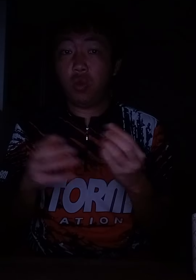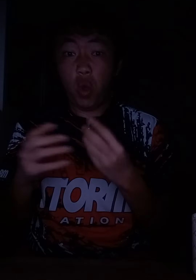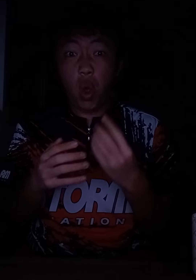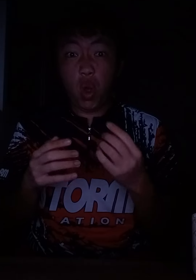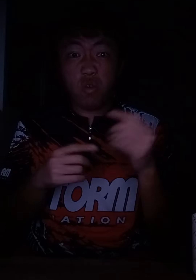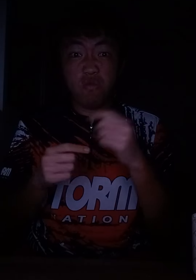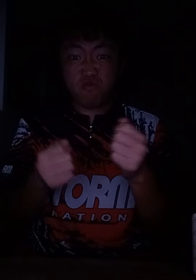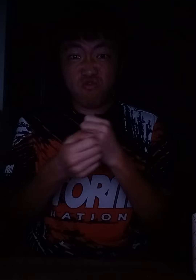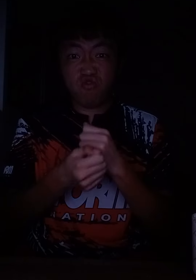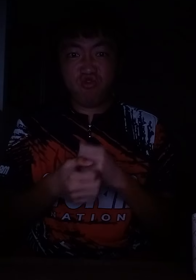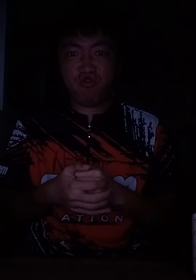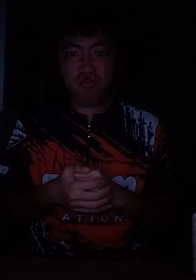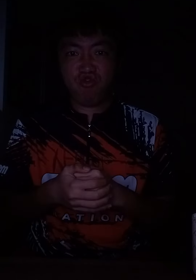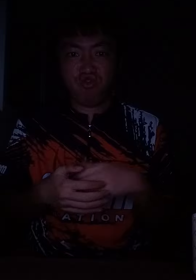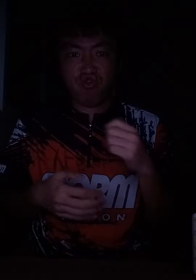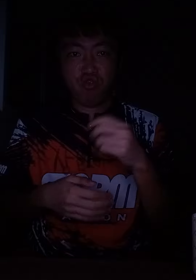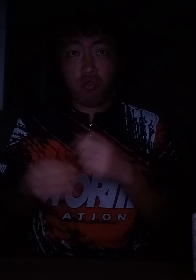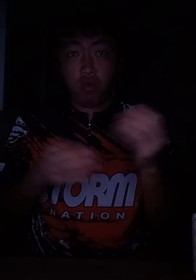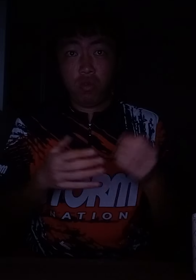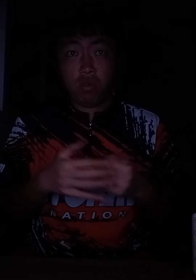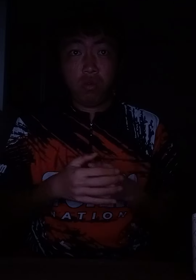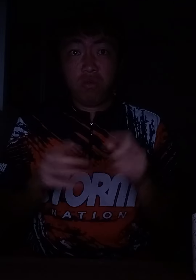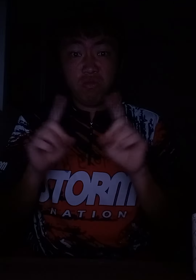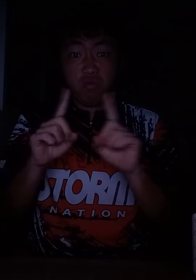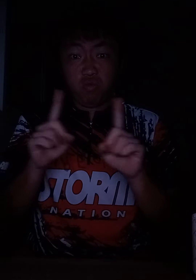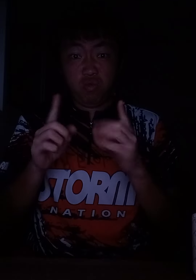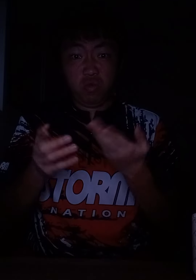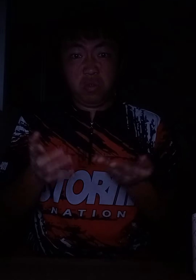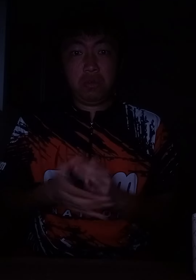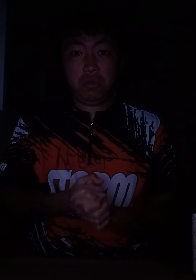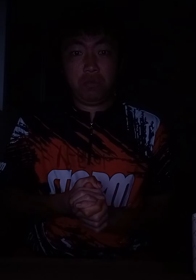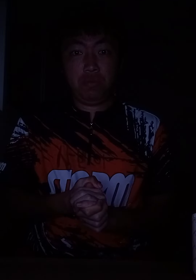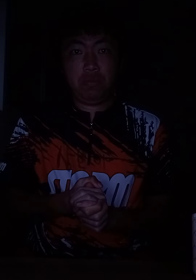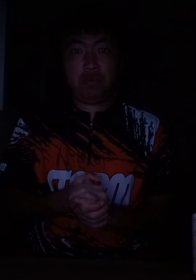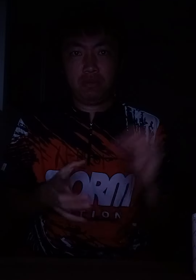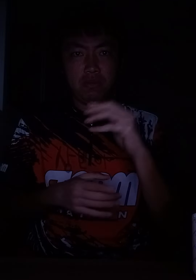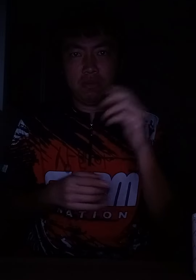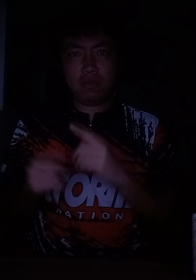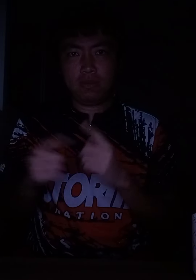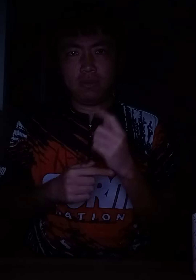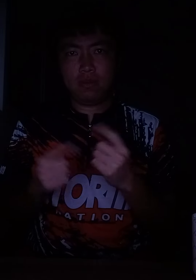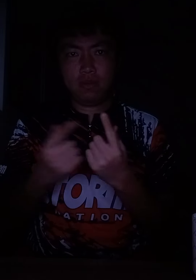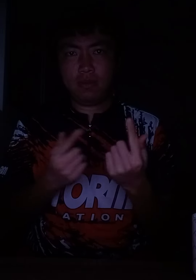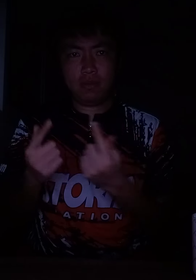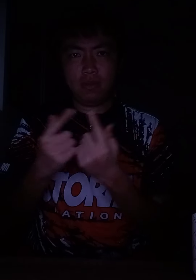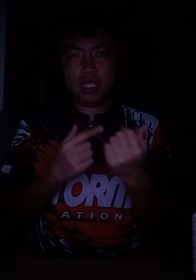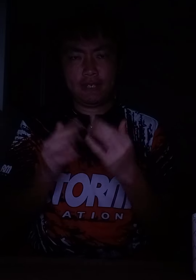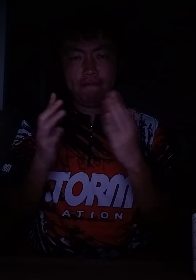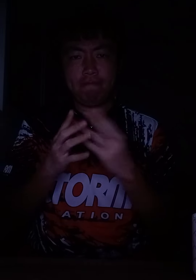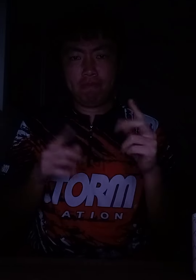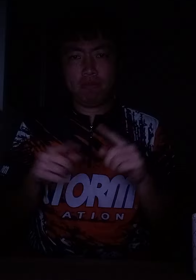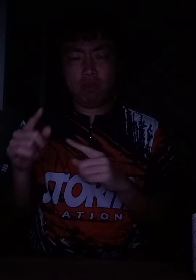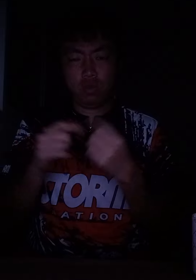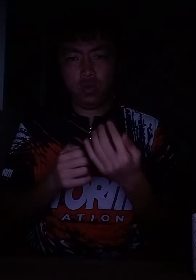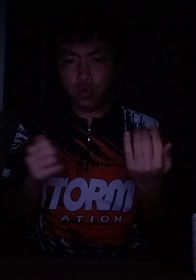강제로 붙잡지 못하다 보니까 그만 도망갔어요. 이거 무슨 경우입니까 이게? 코레일 직원들 얘기로는 열차가 정상적으로 출발하기